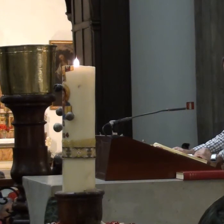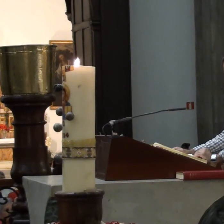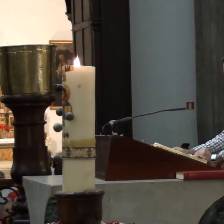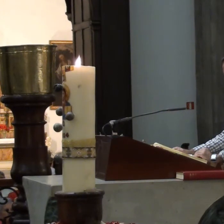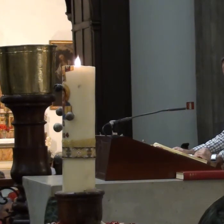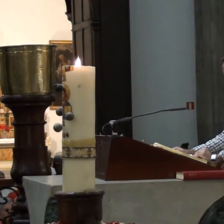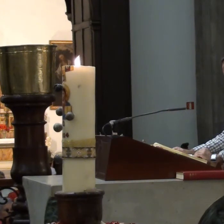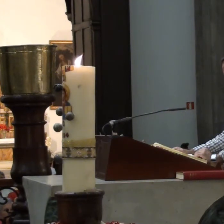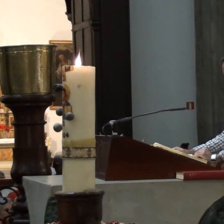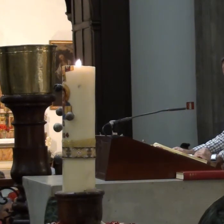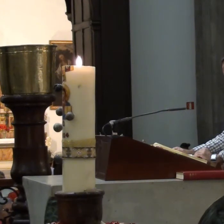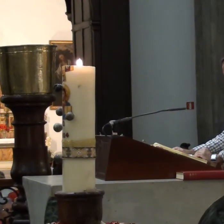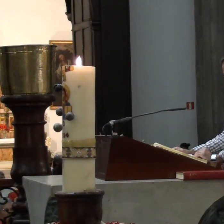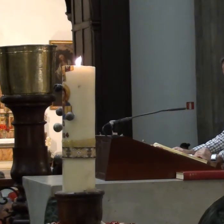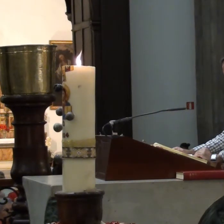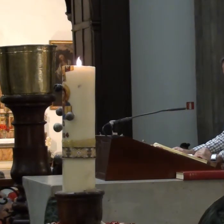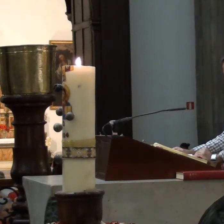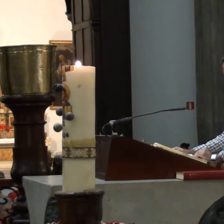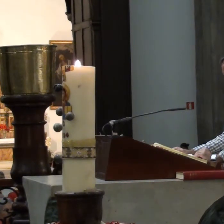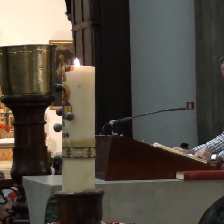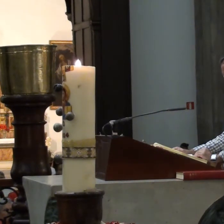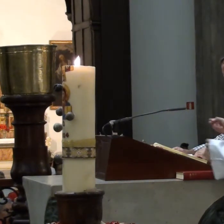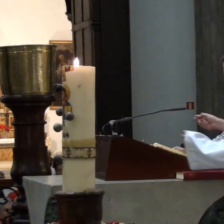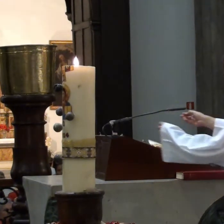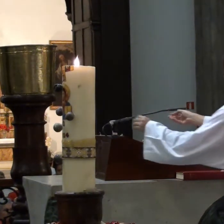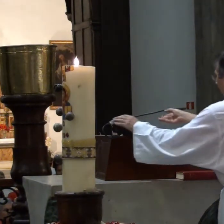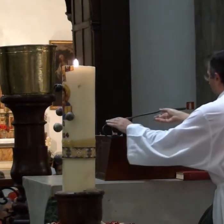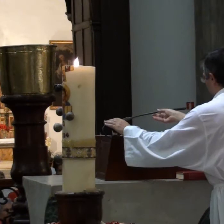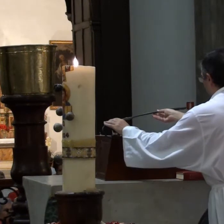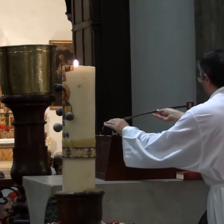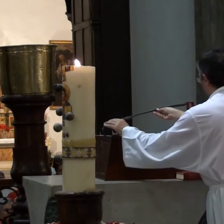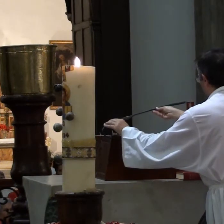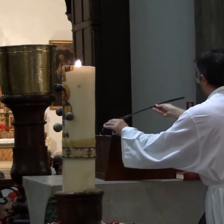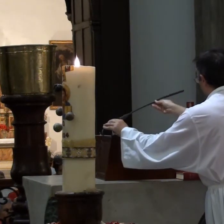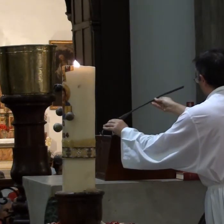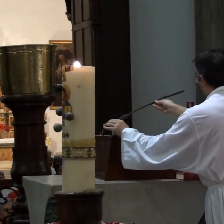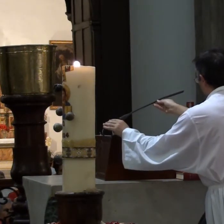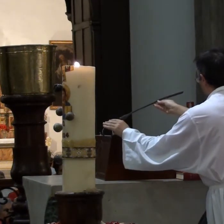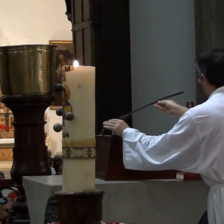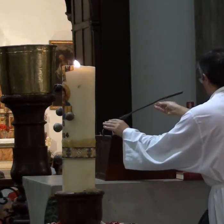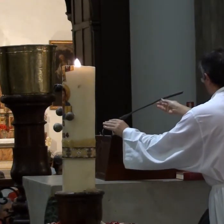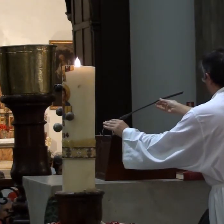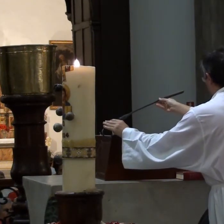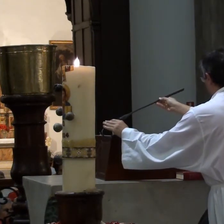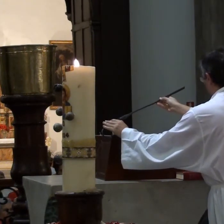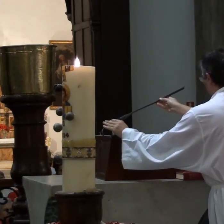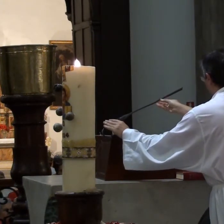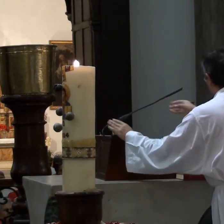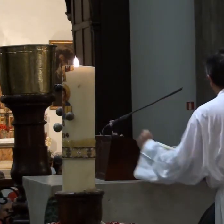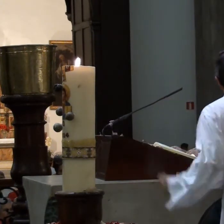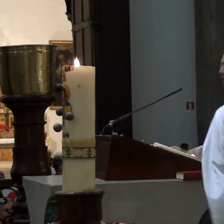Cuántas son tus obras señor y todos la tierra está